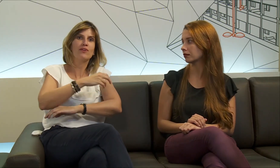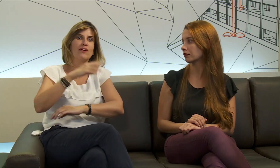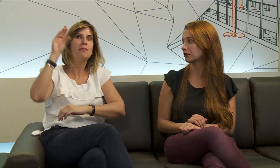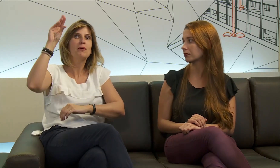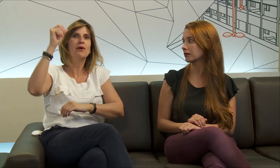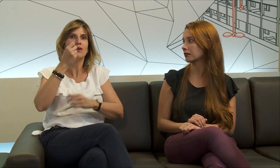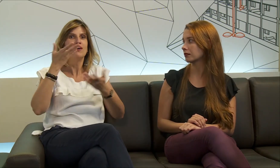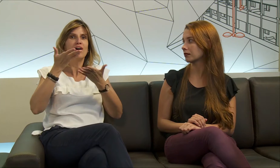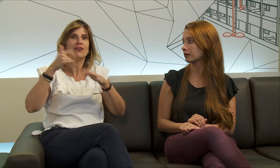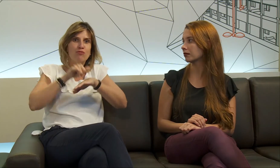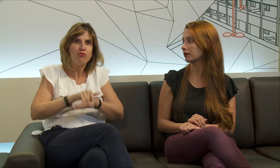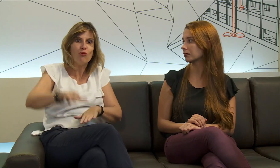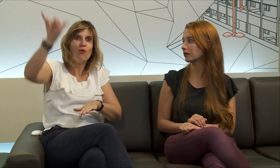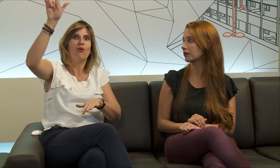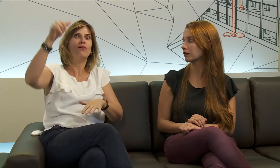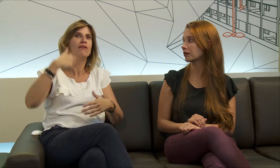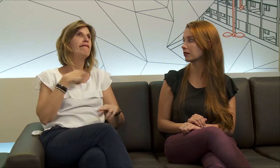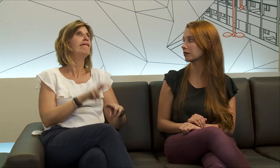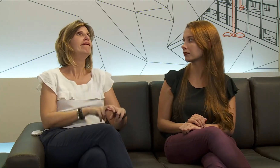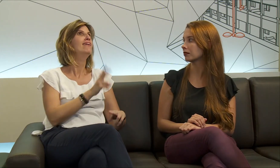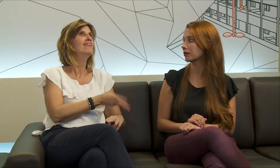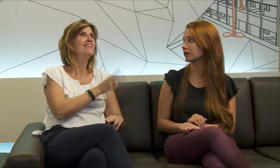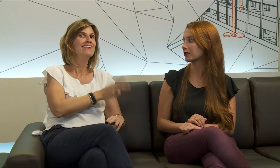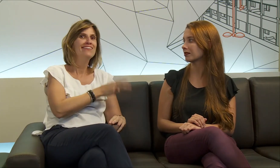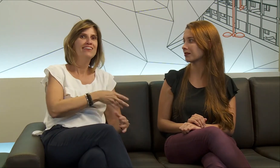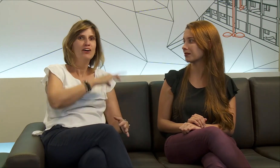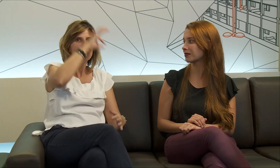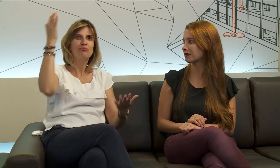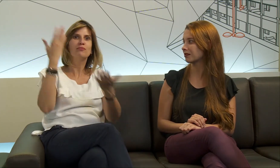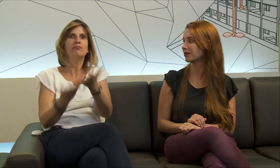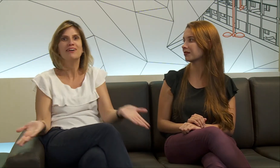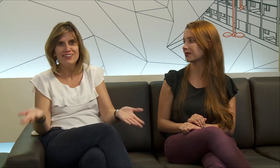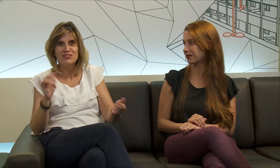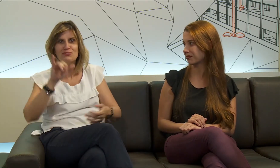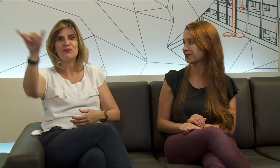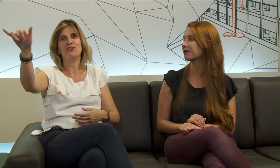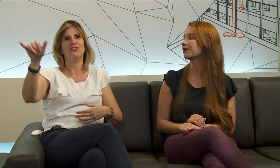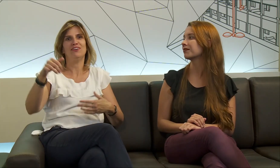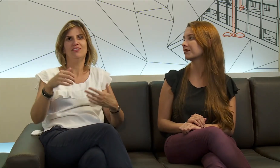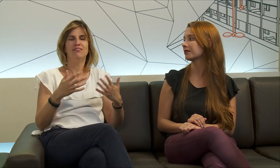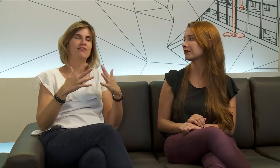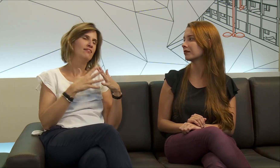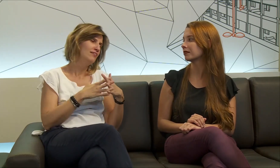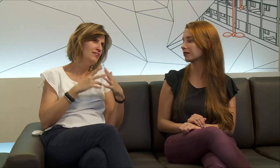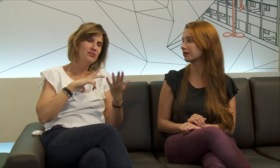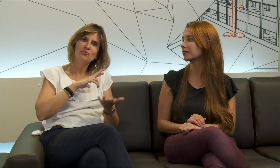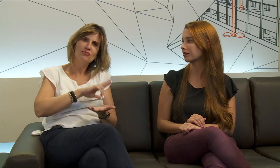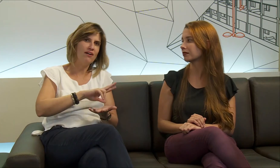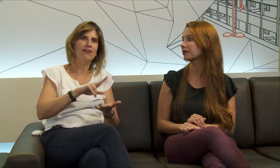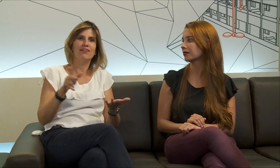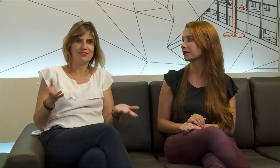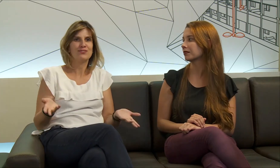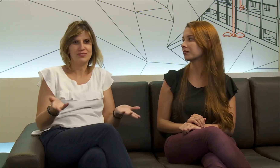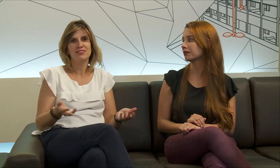outra pessoa se passe por você para que você consiga acesso. Ou, às vezes, você não é chamado,